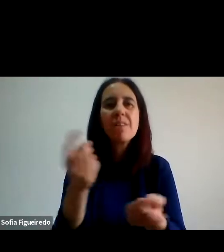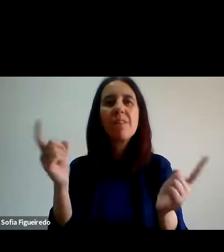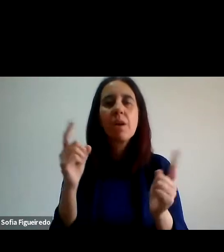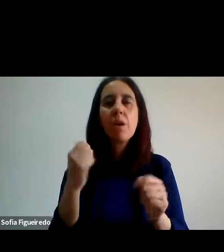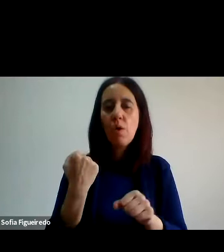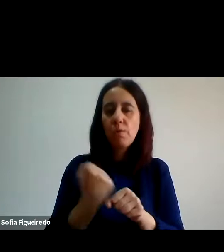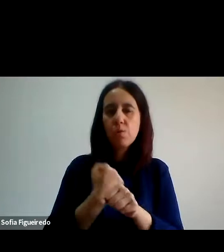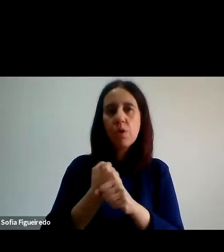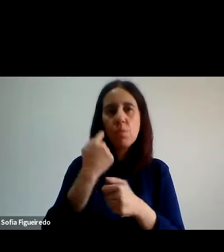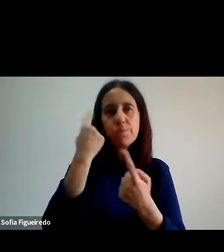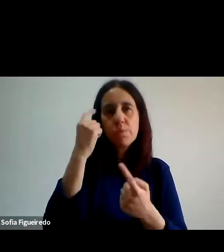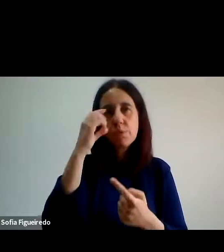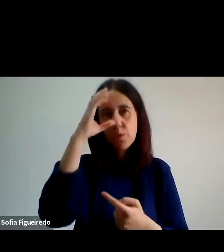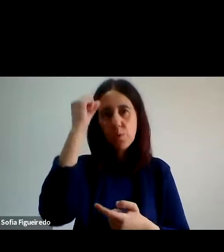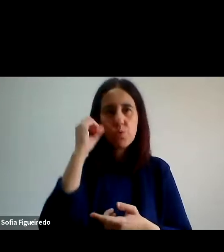públicos